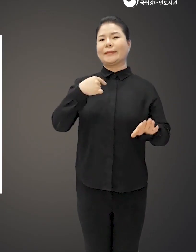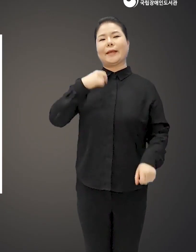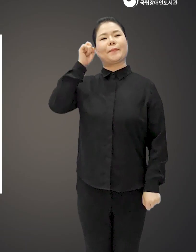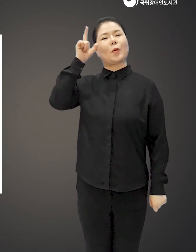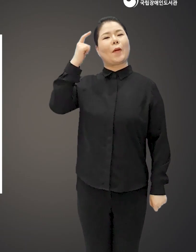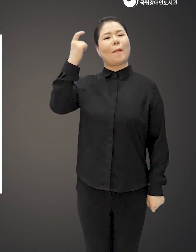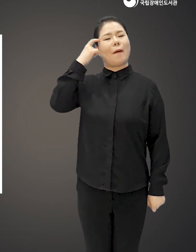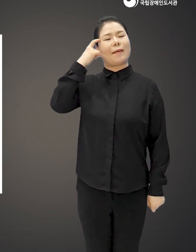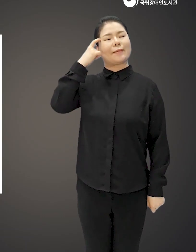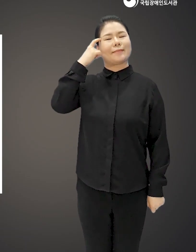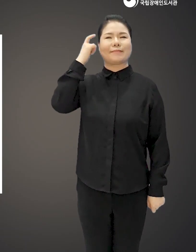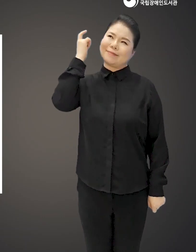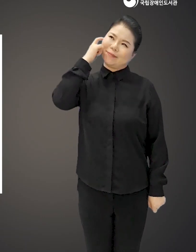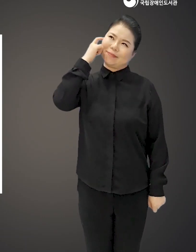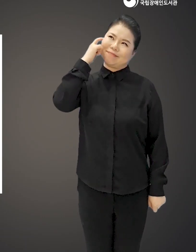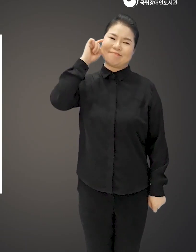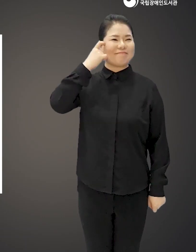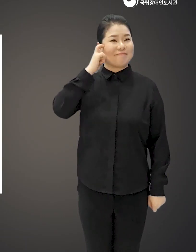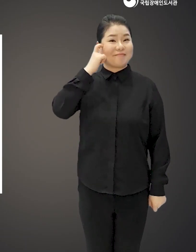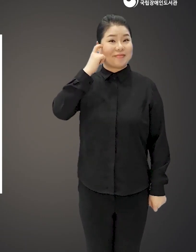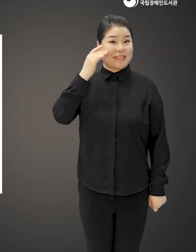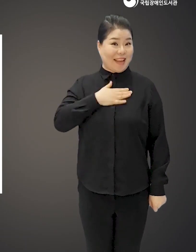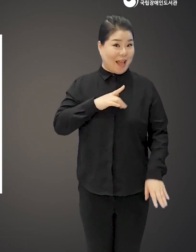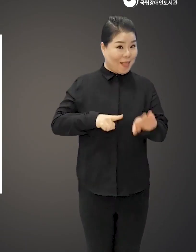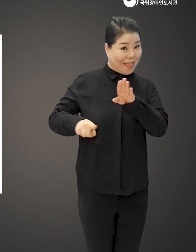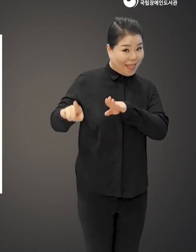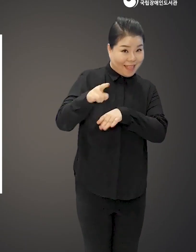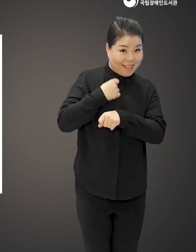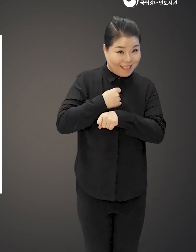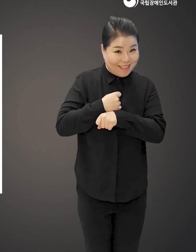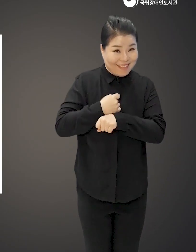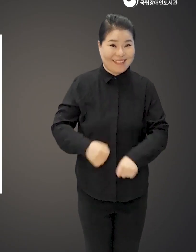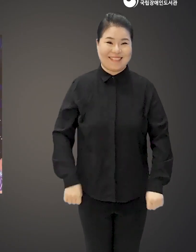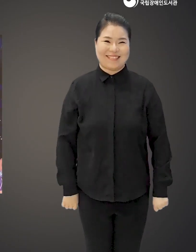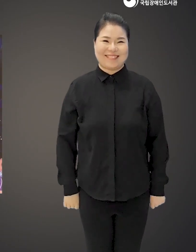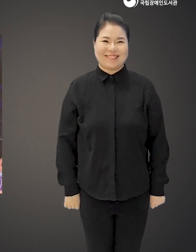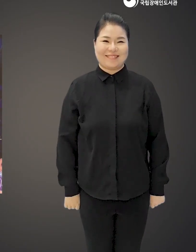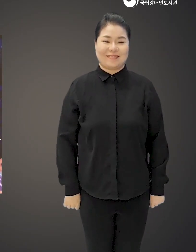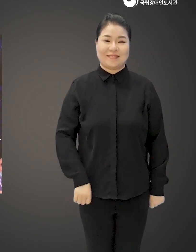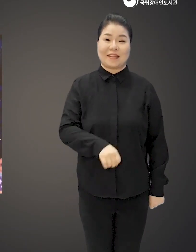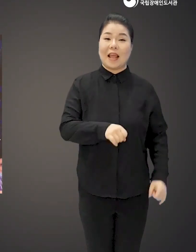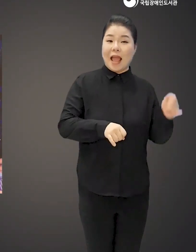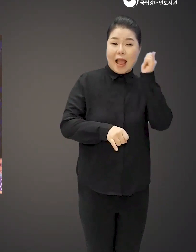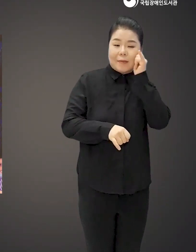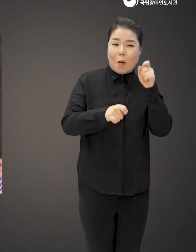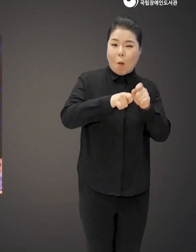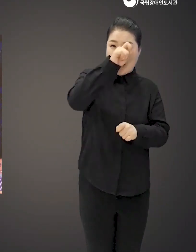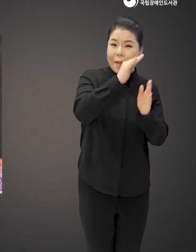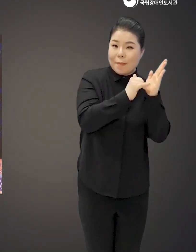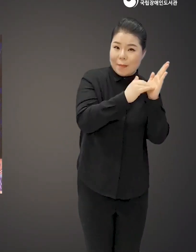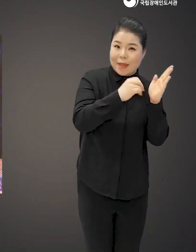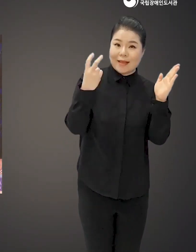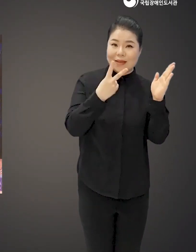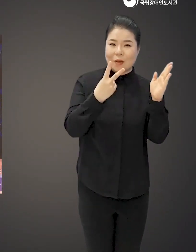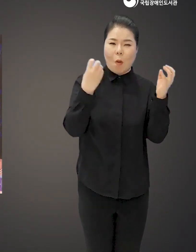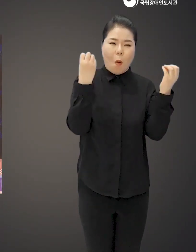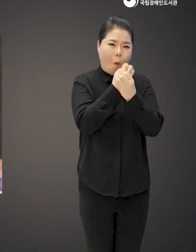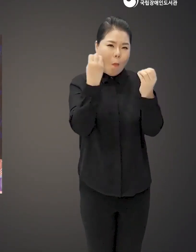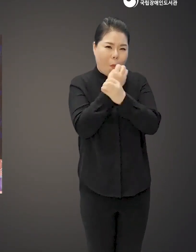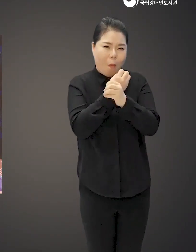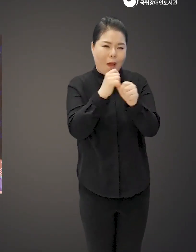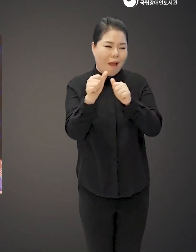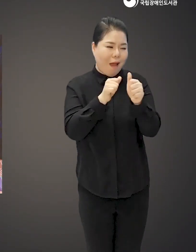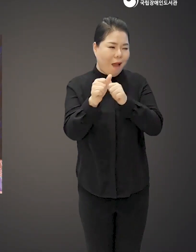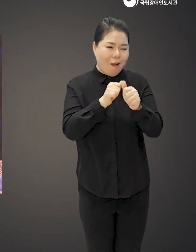내 좋은 머리를 너무 많이 썼는데 또 생강 선생이 나서야 하나? 방덕 씨의 오래된 비밀,